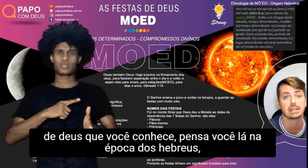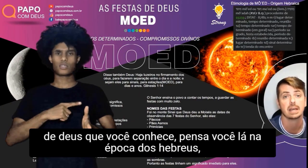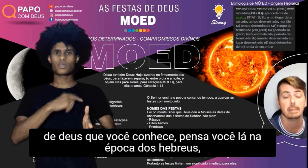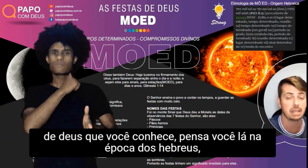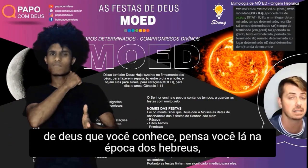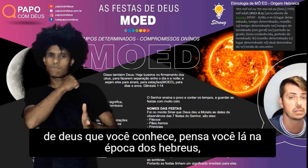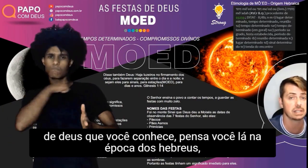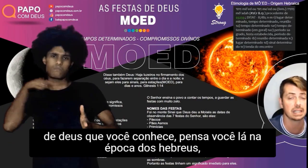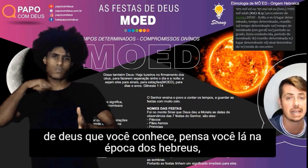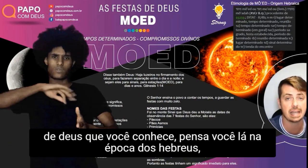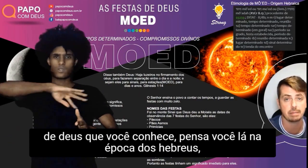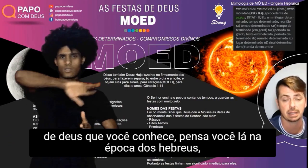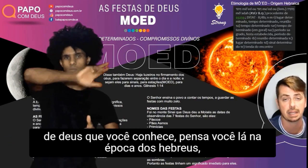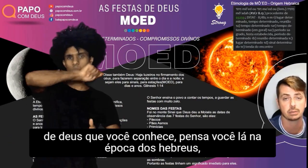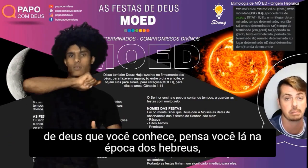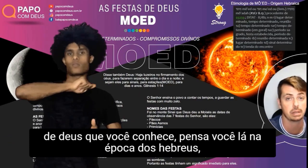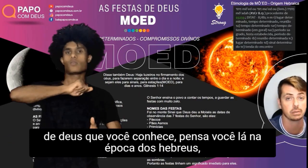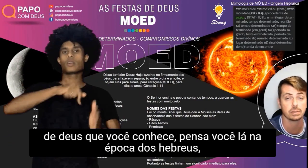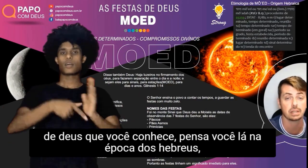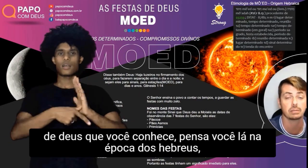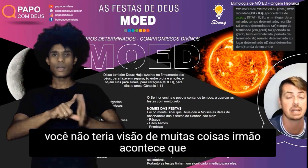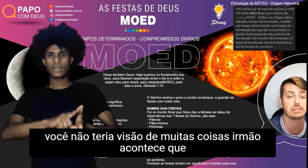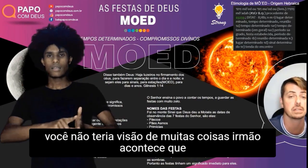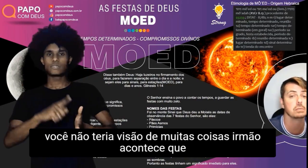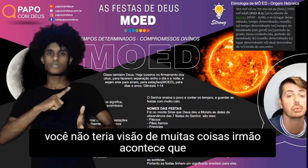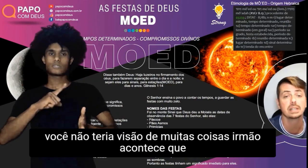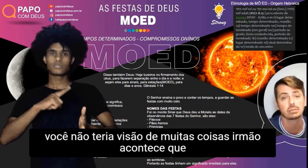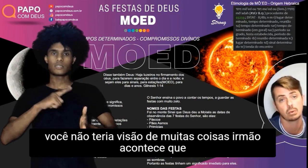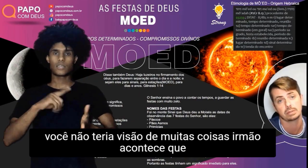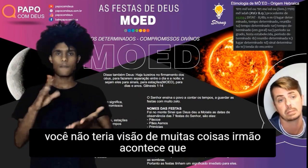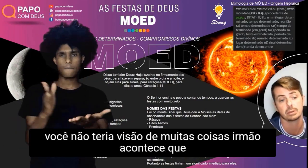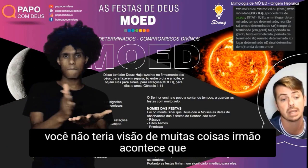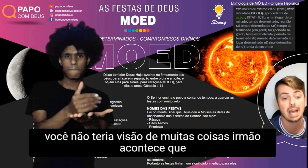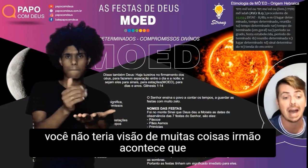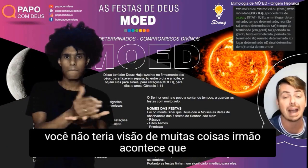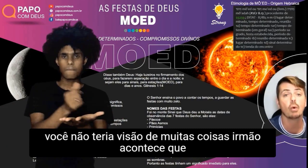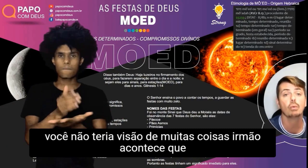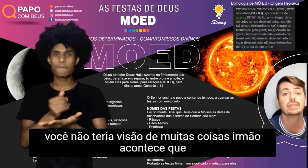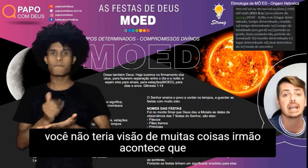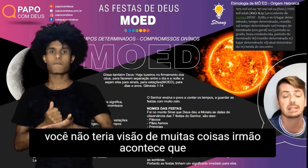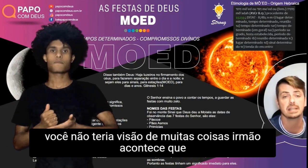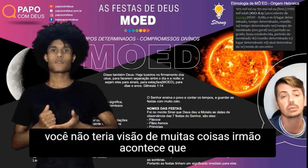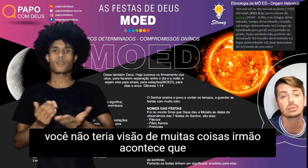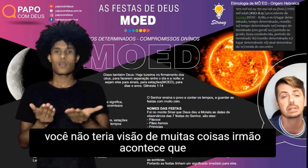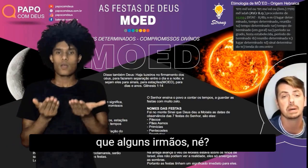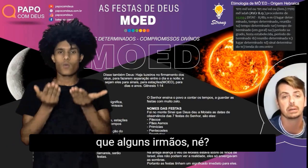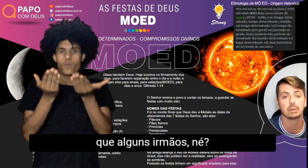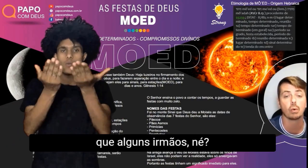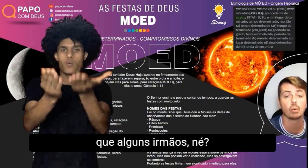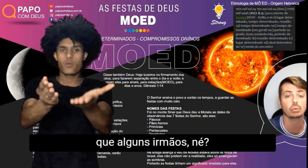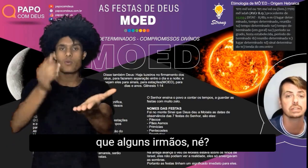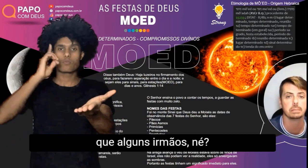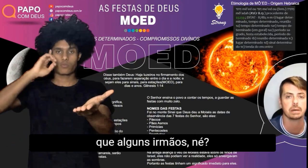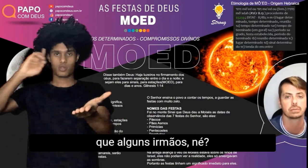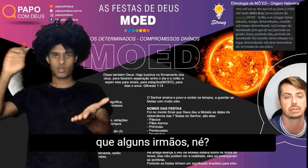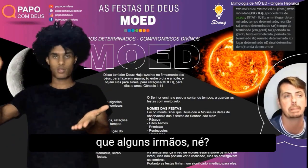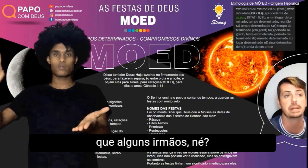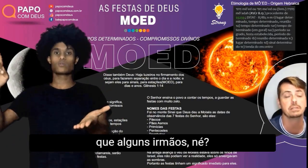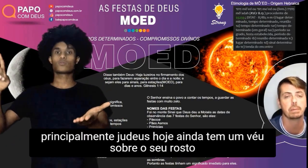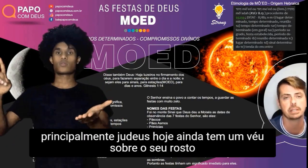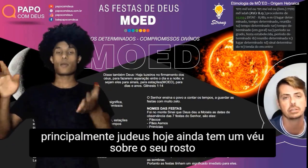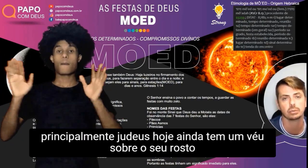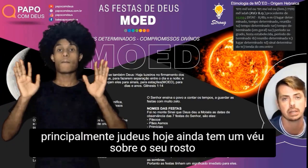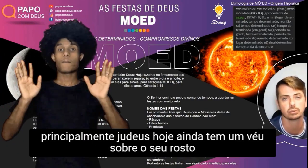você conhece, pensa você lá na época lá dos Hebreus, você não teria visão de muitas coisas, irmãos. Acontece que alguns irmãos,